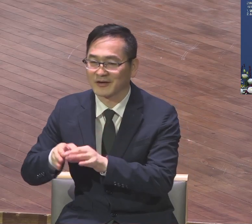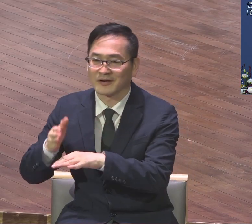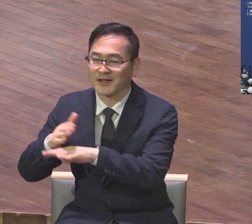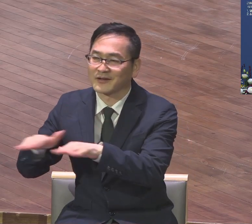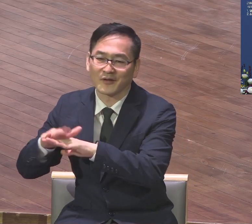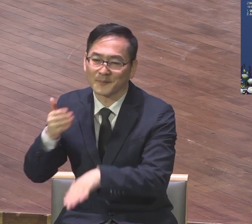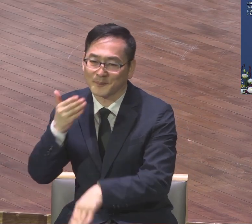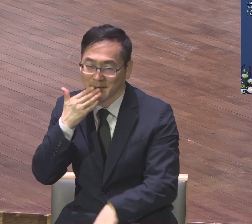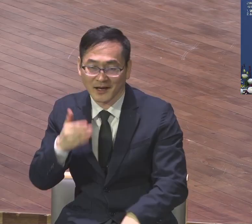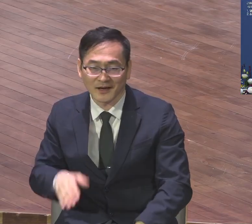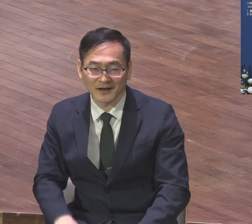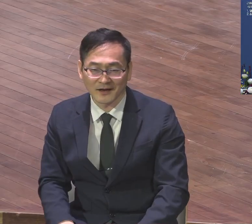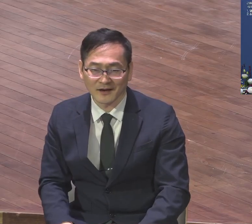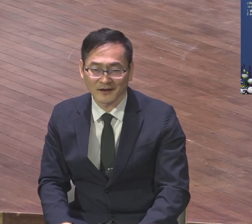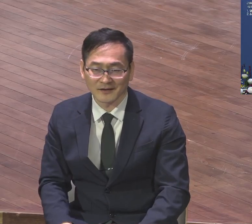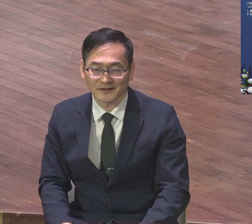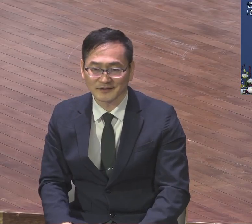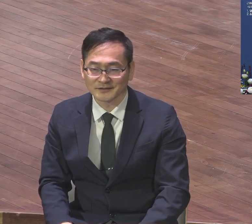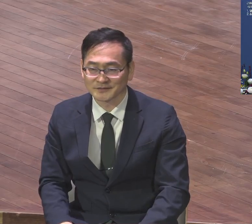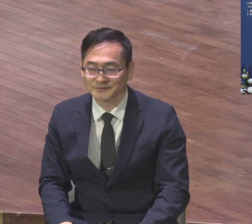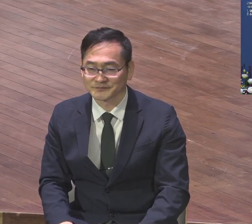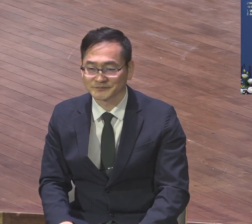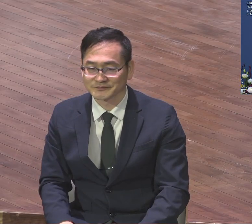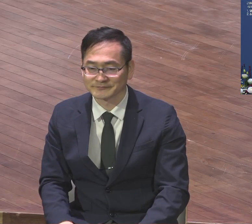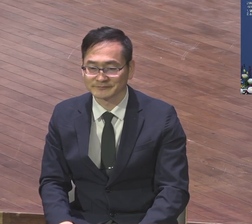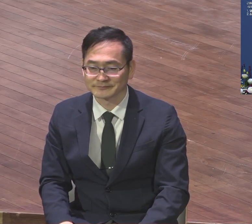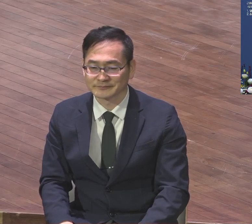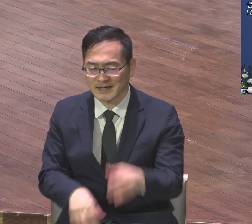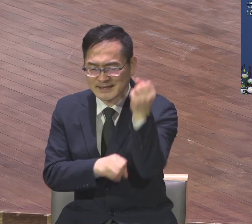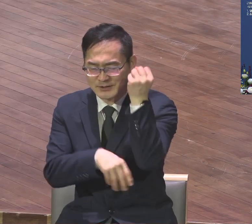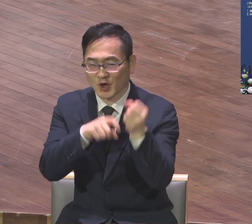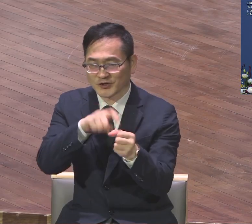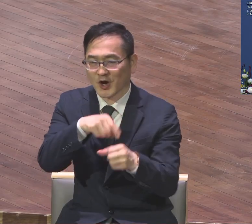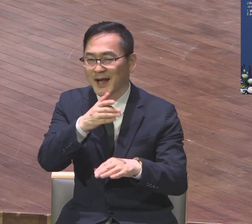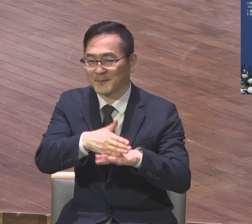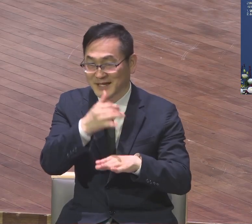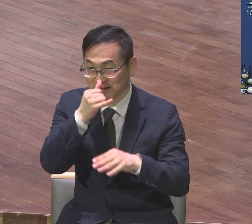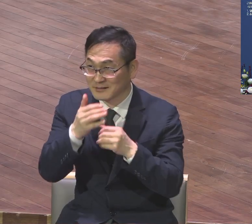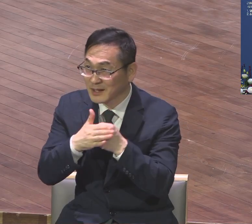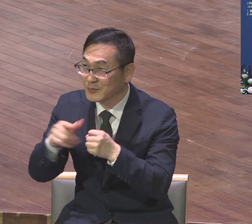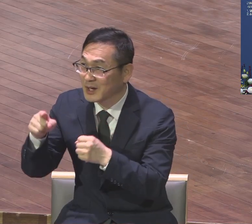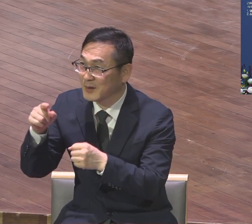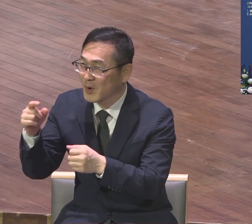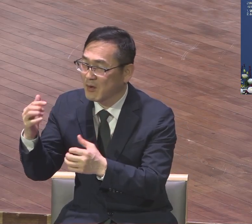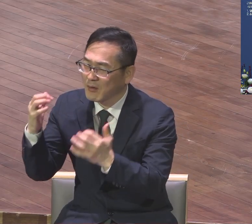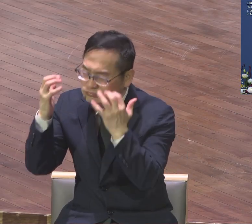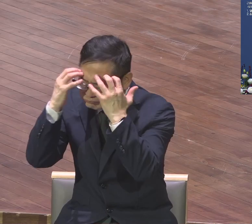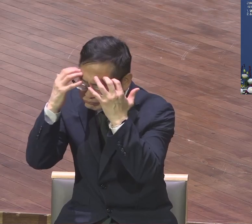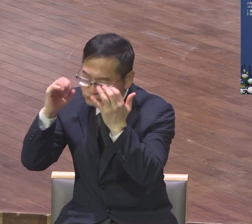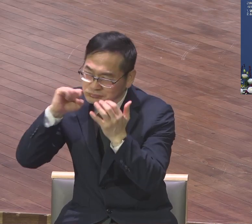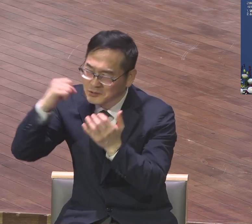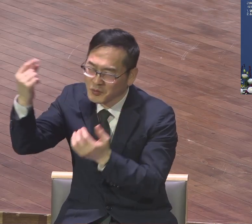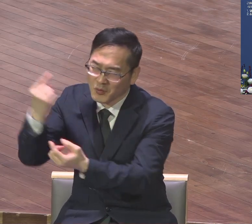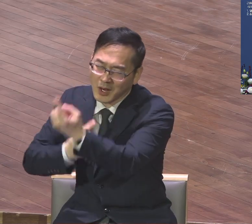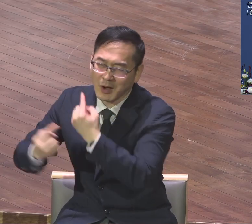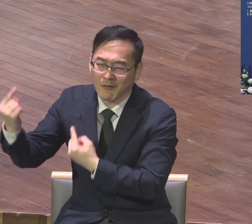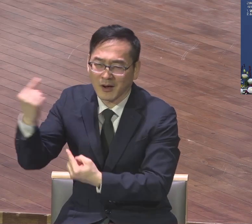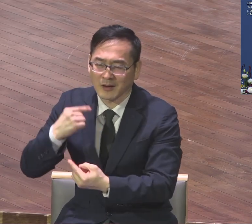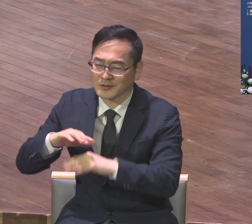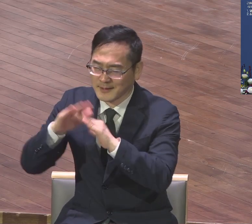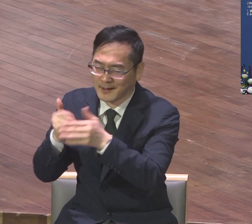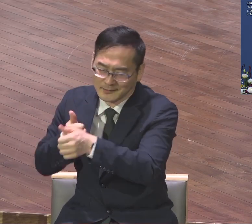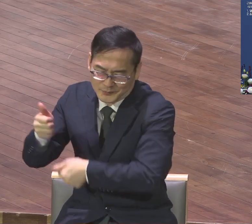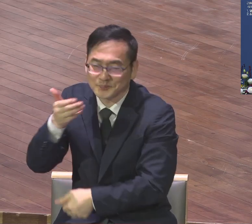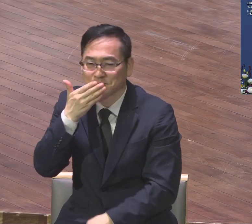있느냐? 오늘 말씀 제목입니다. 근원적 감사가 다 가슴에 있기 때문에. 근원적 감사가 있기 때문에 이런 오고 가는